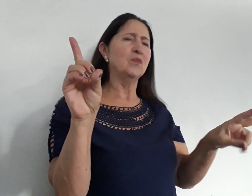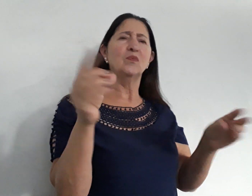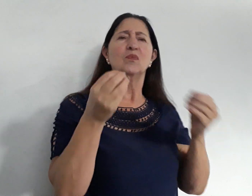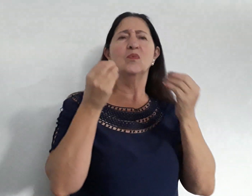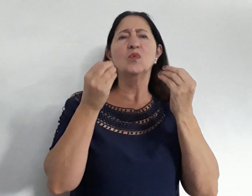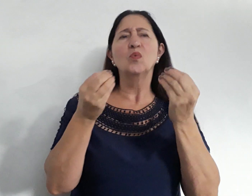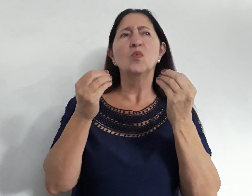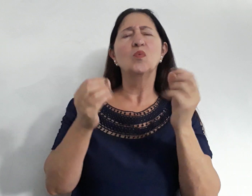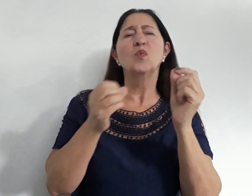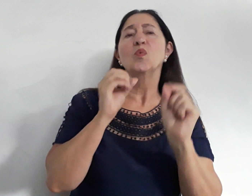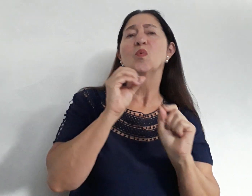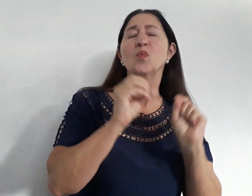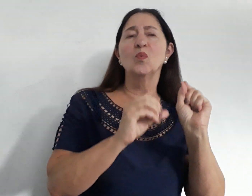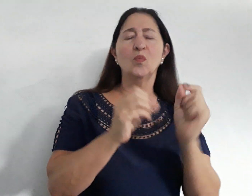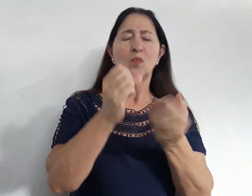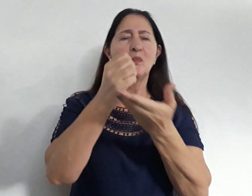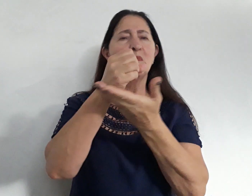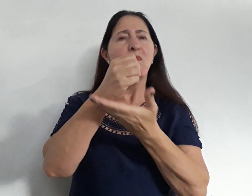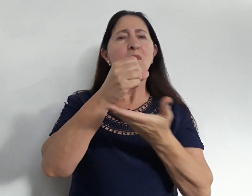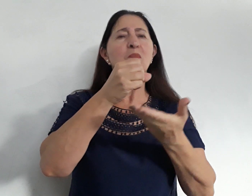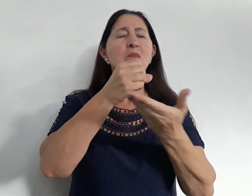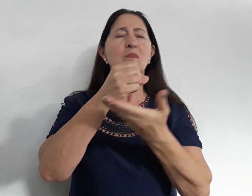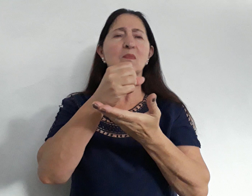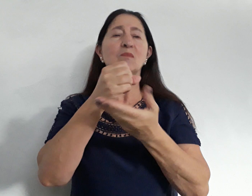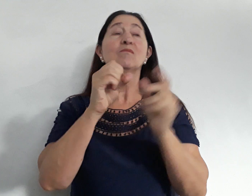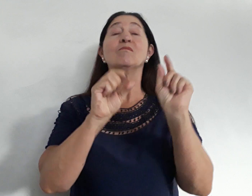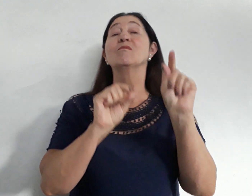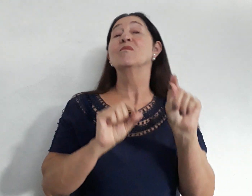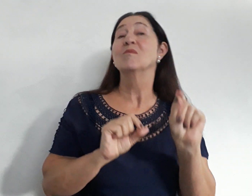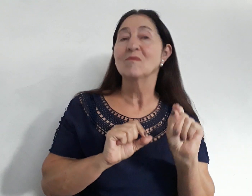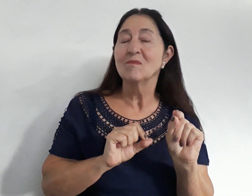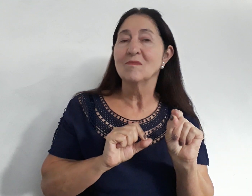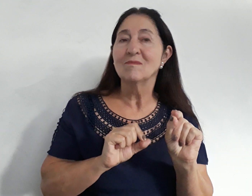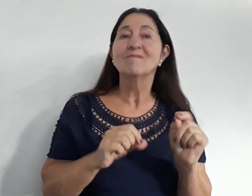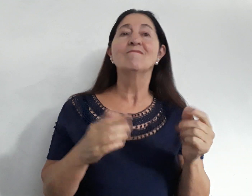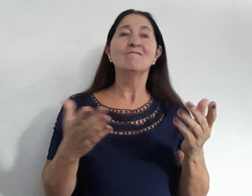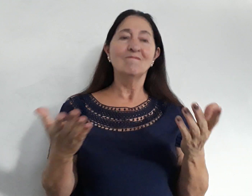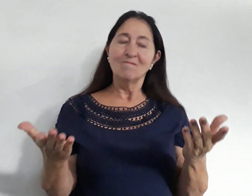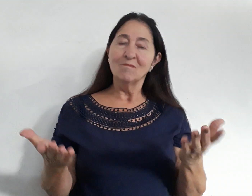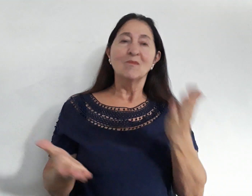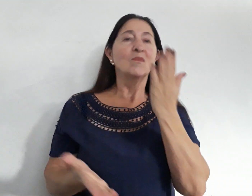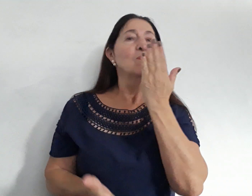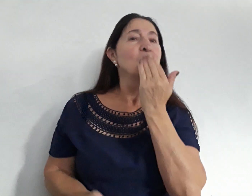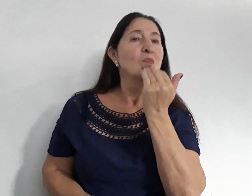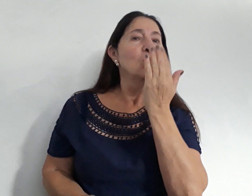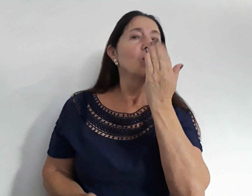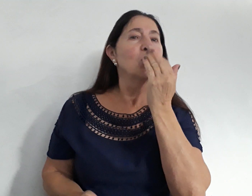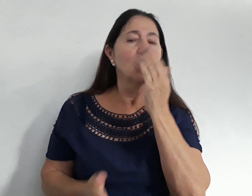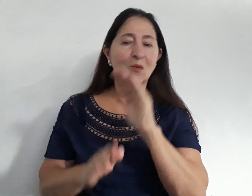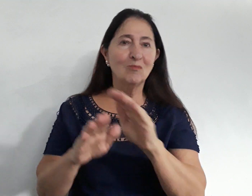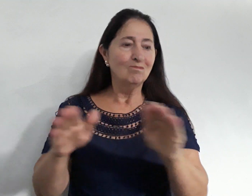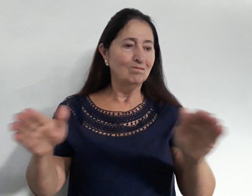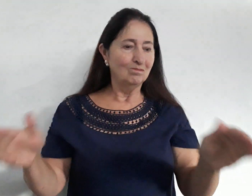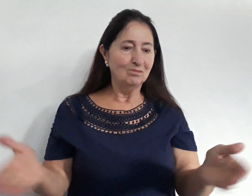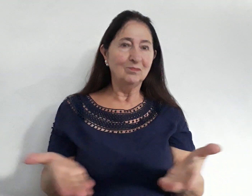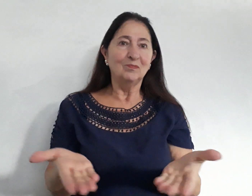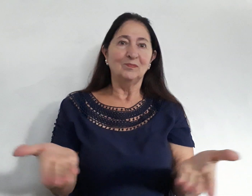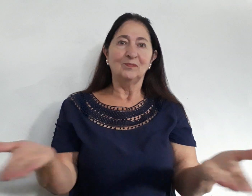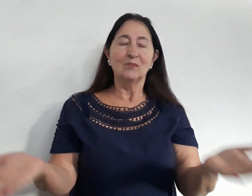básica, que é todos terem comida, terem condições de viver. E quem já